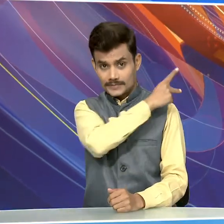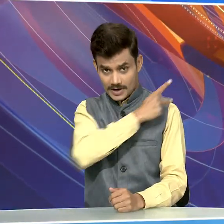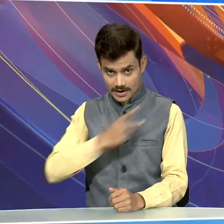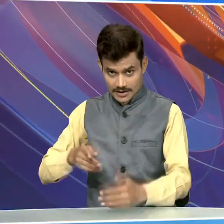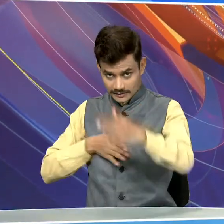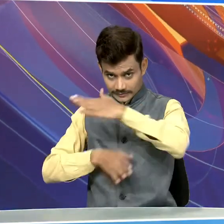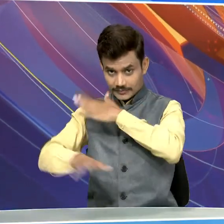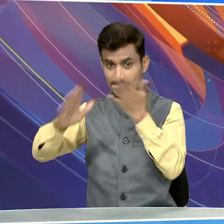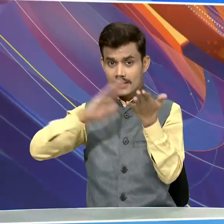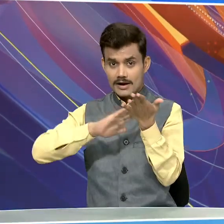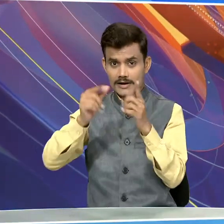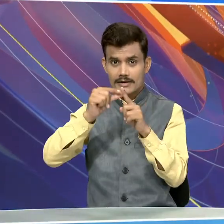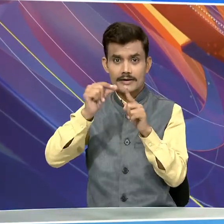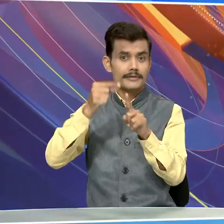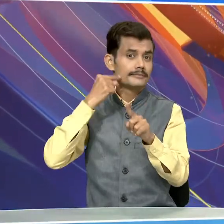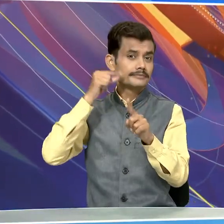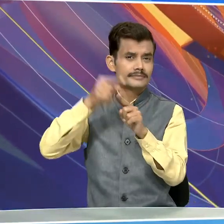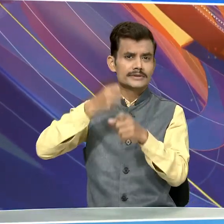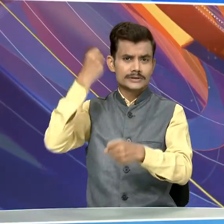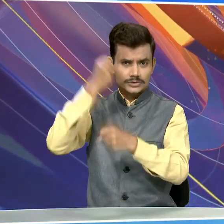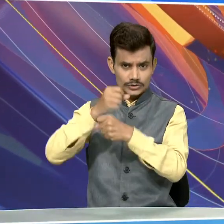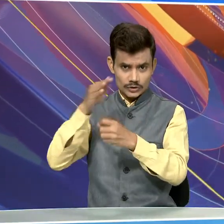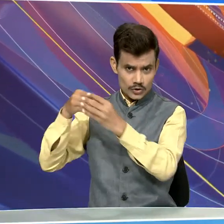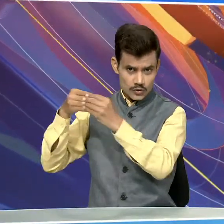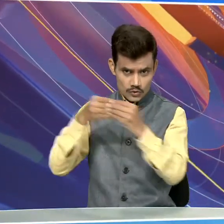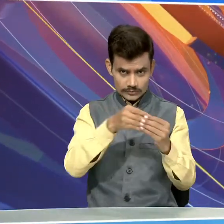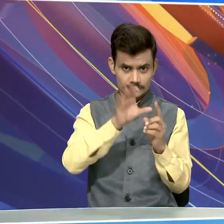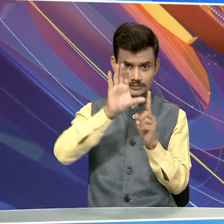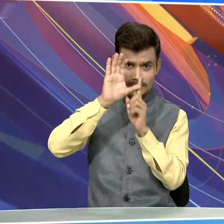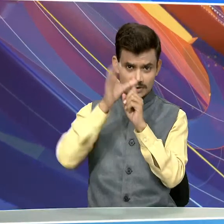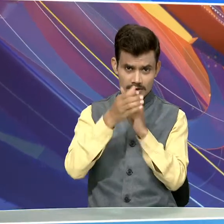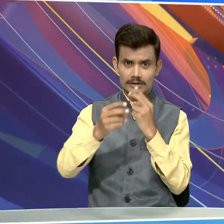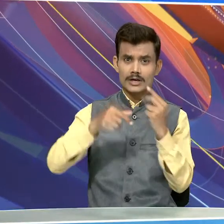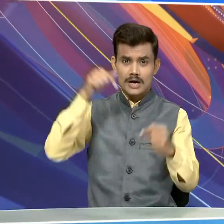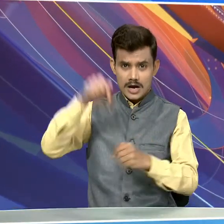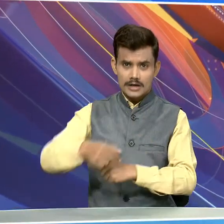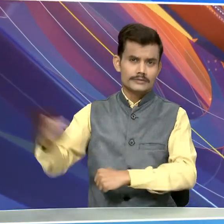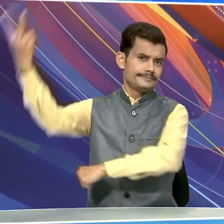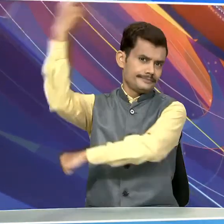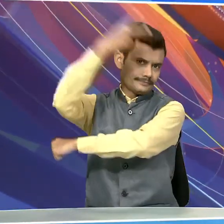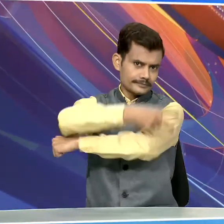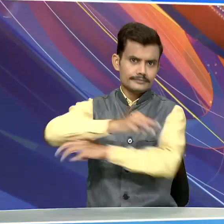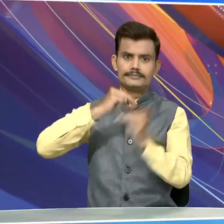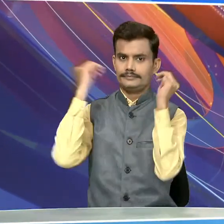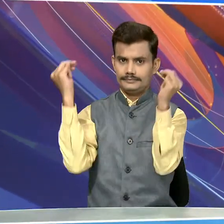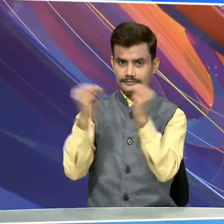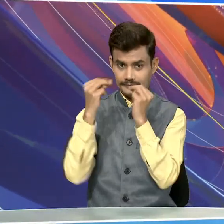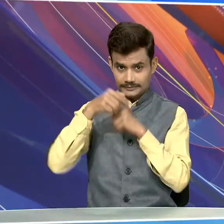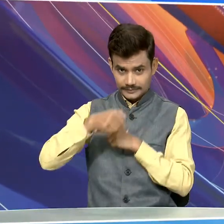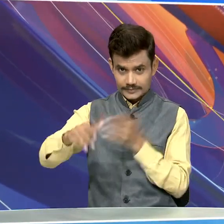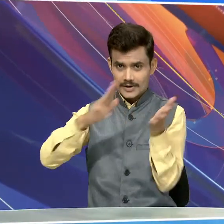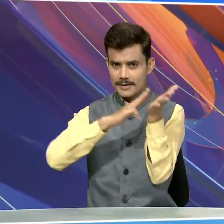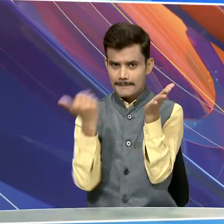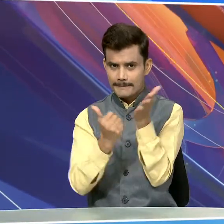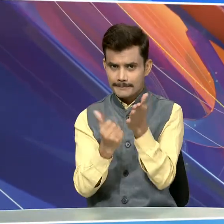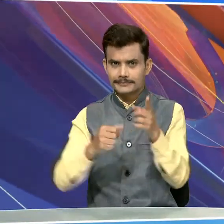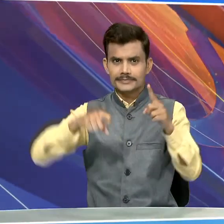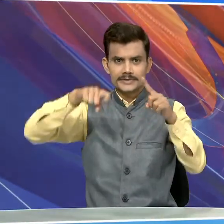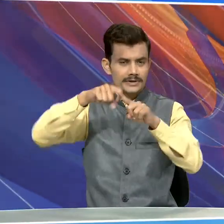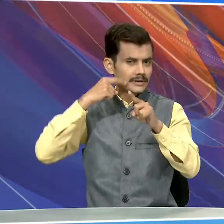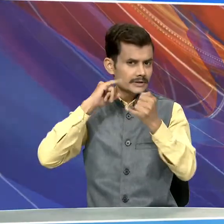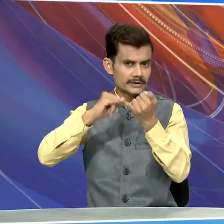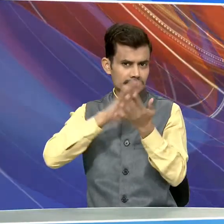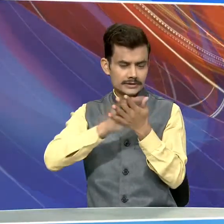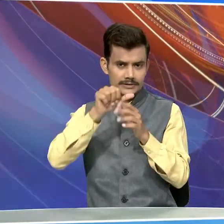कर्नाटक के हम्पी में जारी G20 संस्कृति कार्य समूह की बैठक का आज दूसरा दिन है। केंद्रीय संस्कृति मंत्री जी